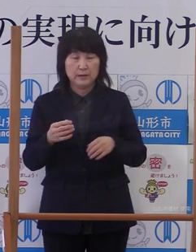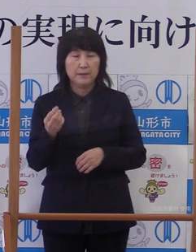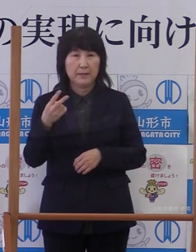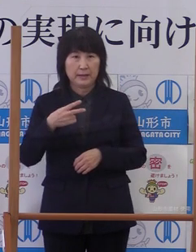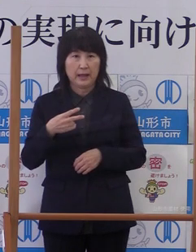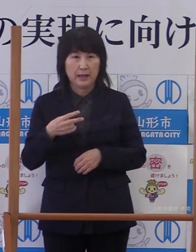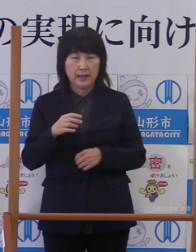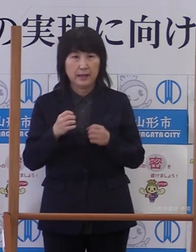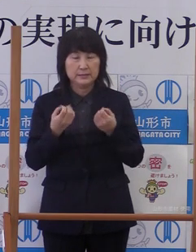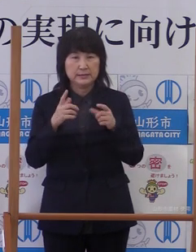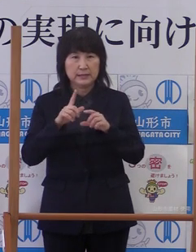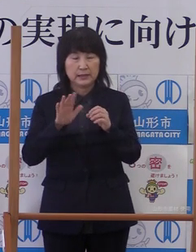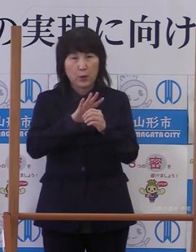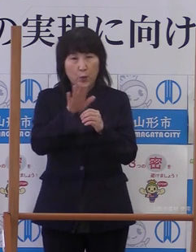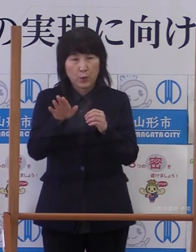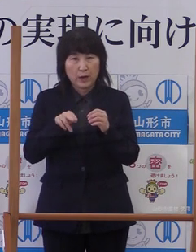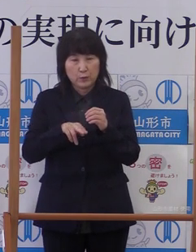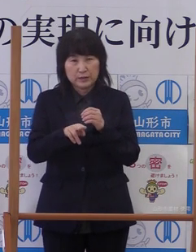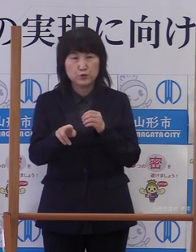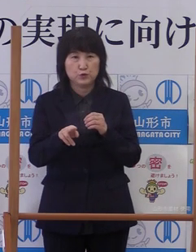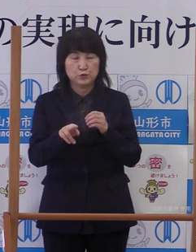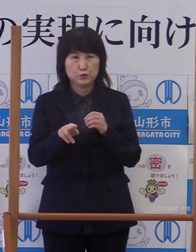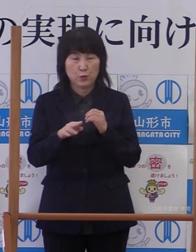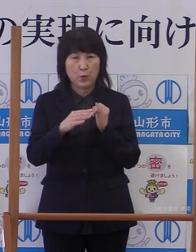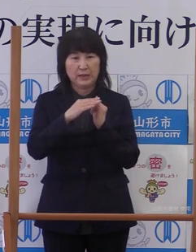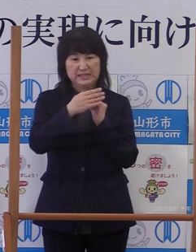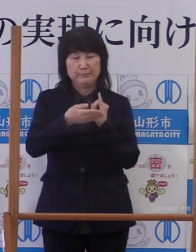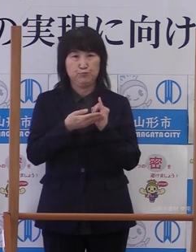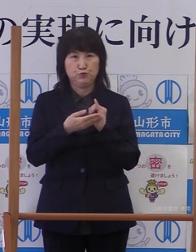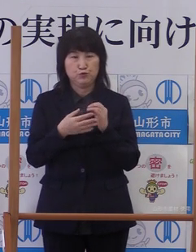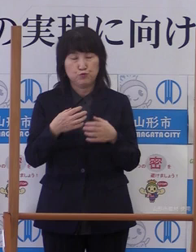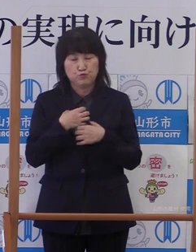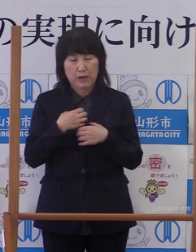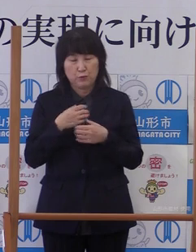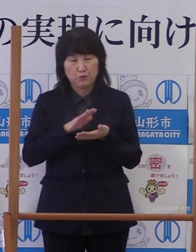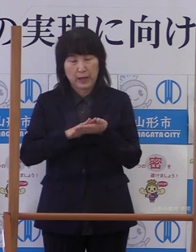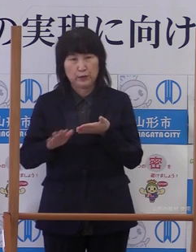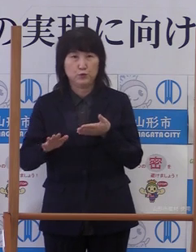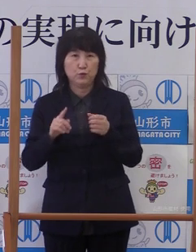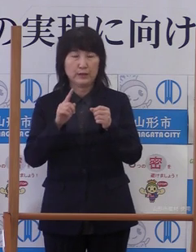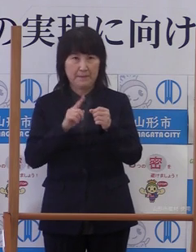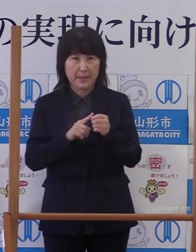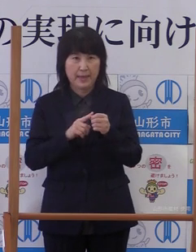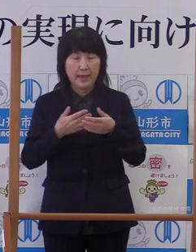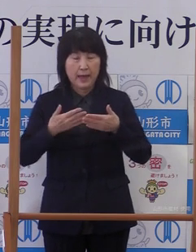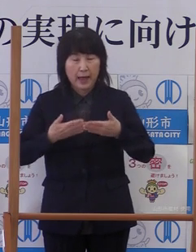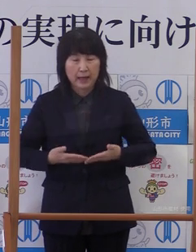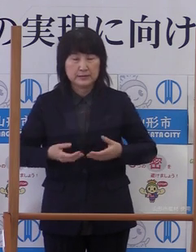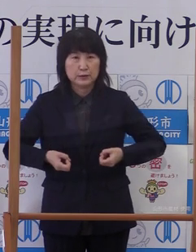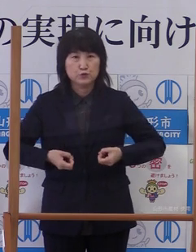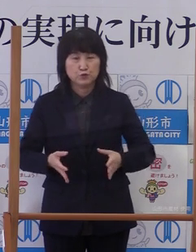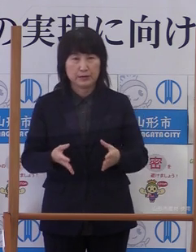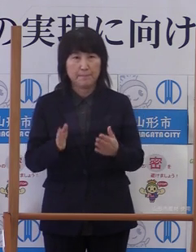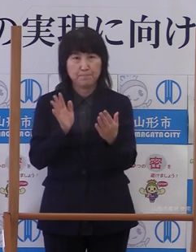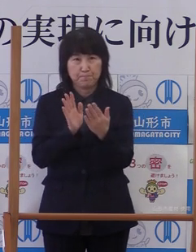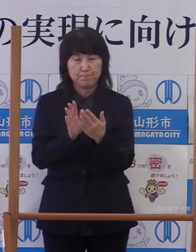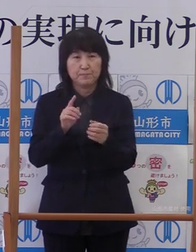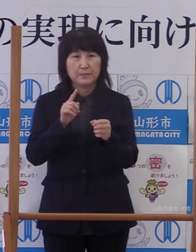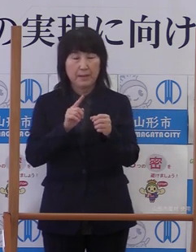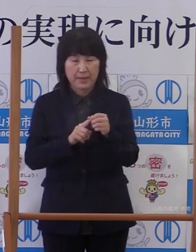コロナウイルス感染症に対する妊婦の不安を少しでも解消し、安心して出産を迎えてもらうため